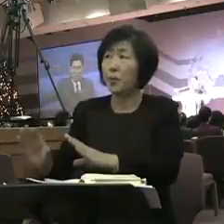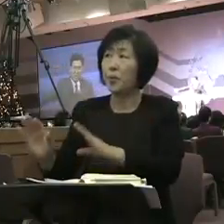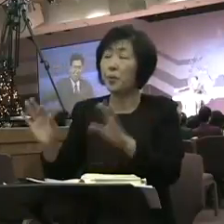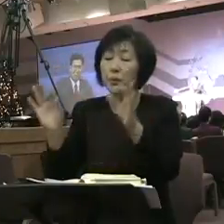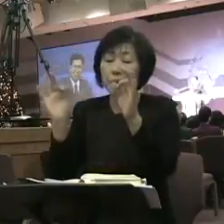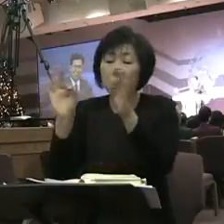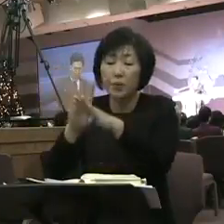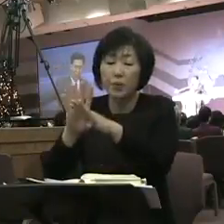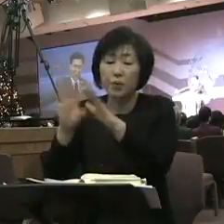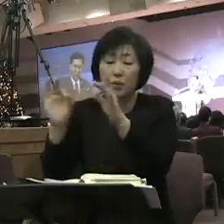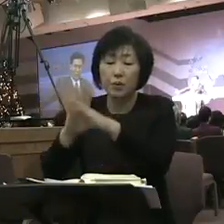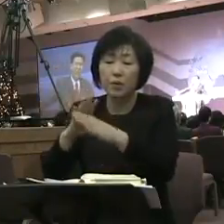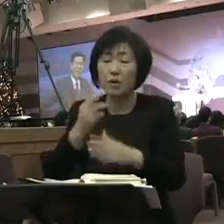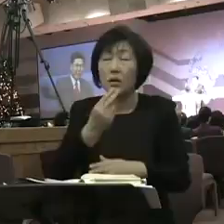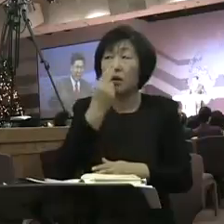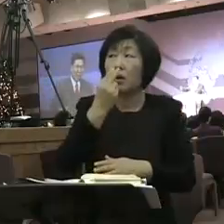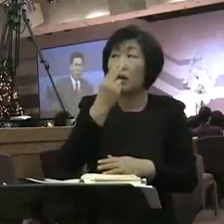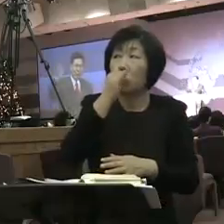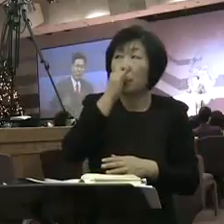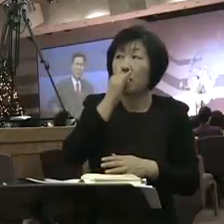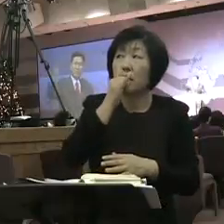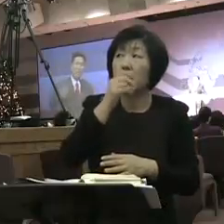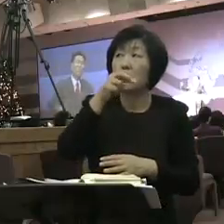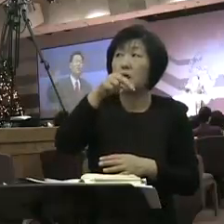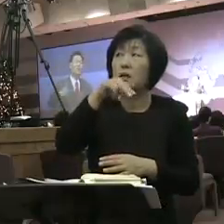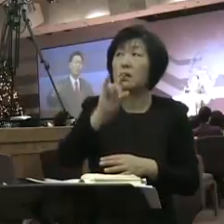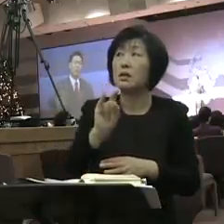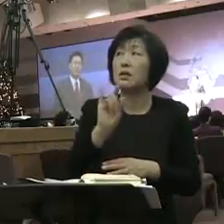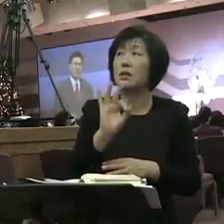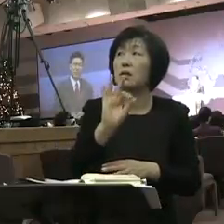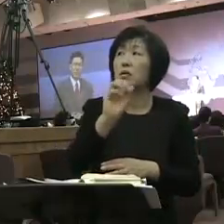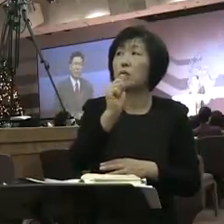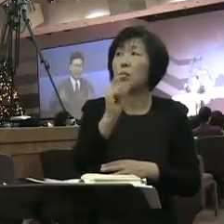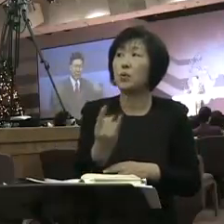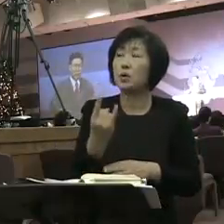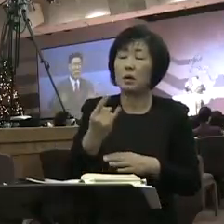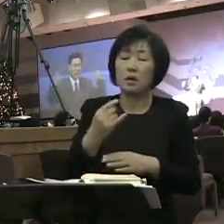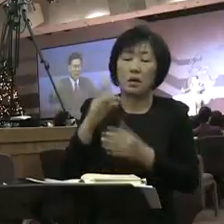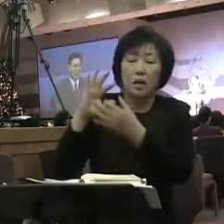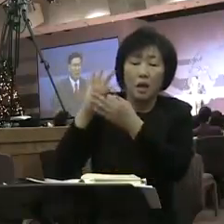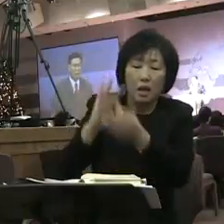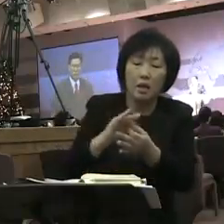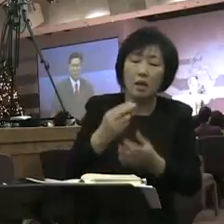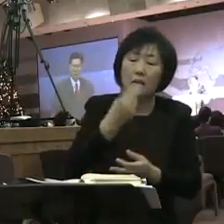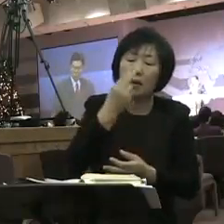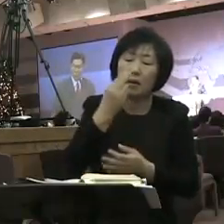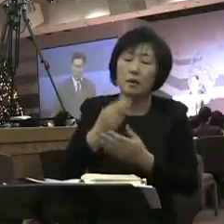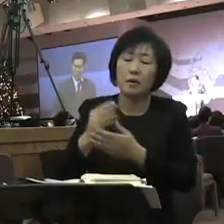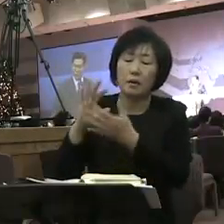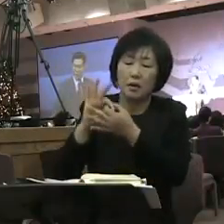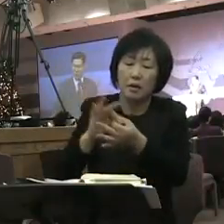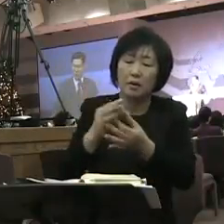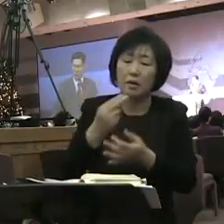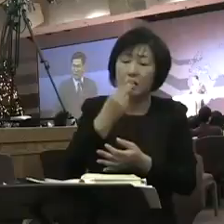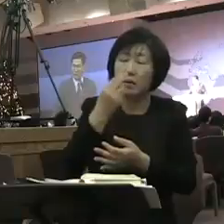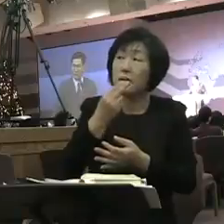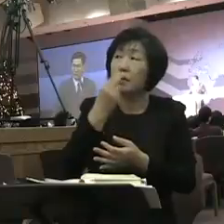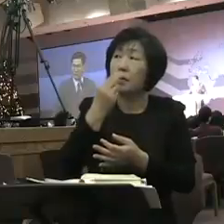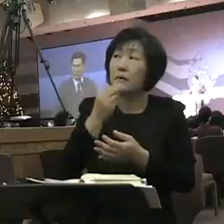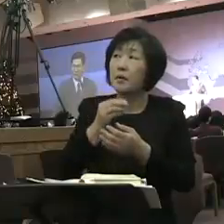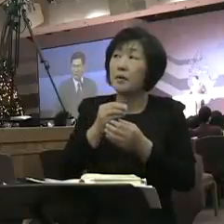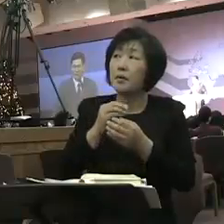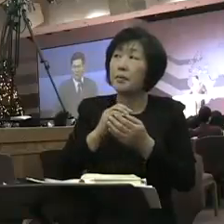그러나 생명이 담겨져 있는 생화는 계속해서 그 생명을 낼 수가 있는 것이고 계속해서 아름다운 모습을 유지할 수가 있습니다.